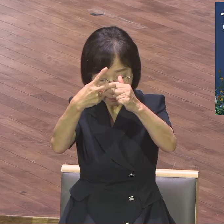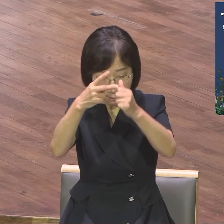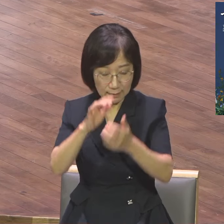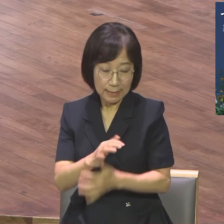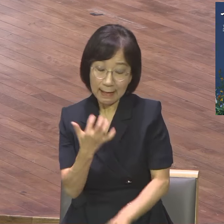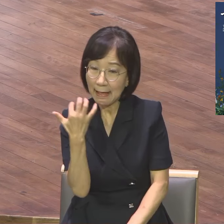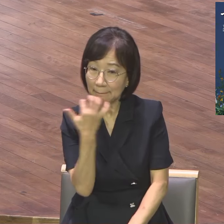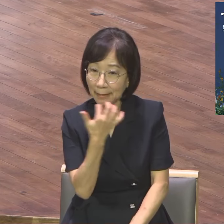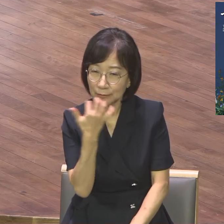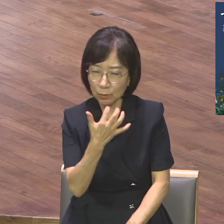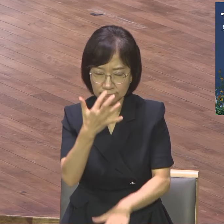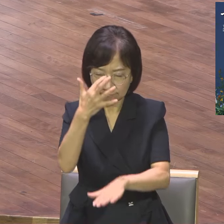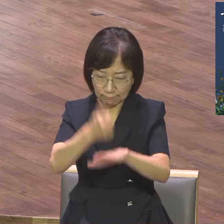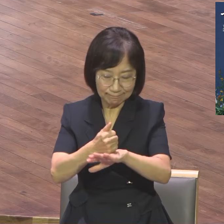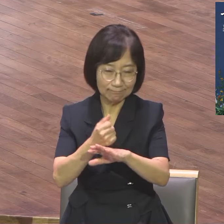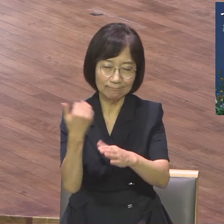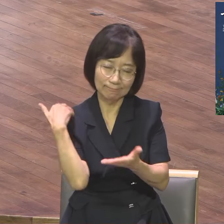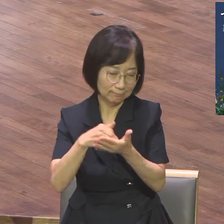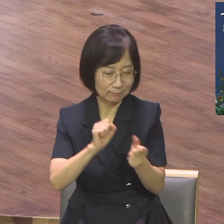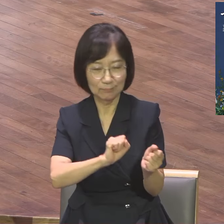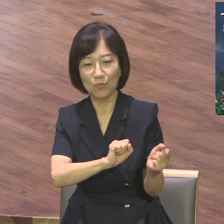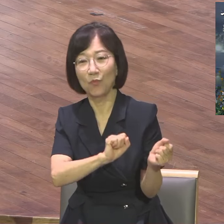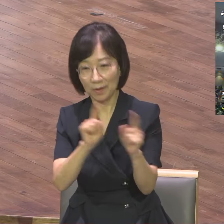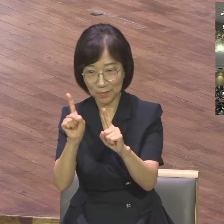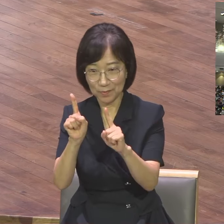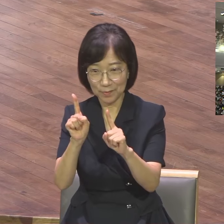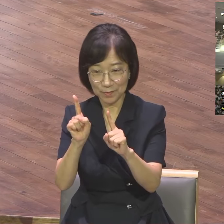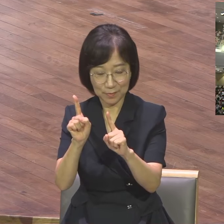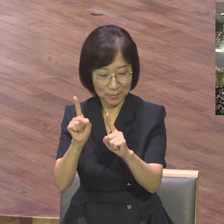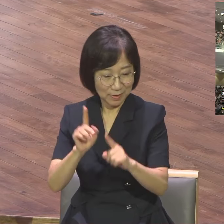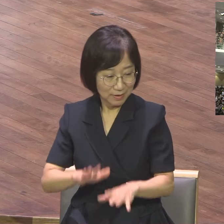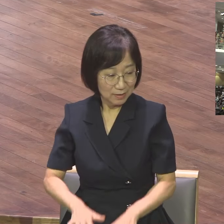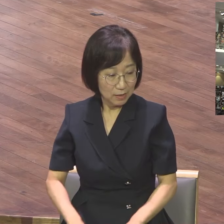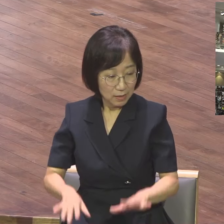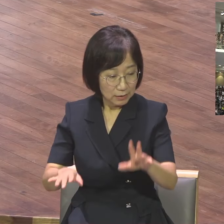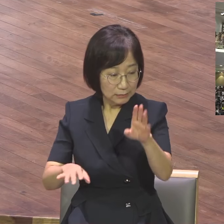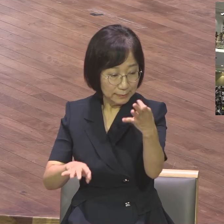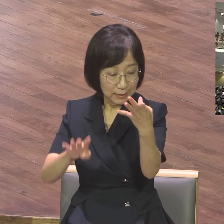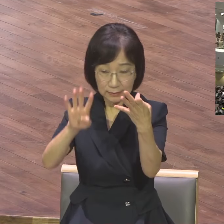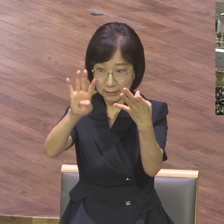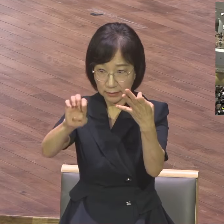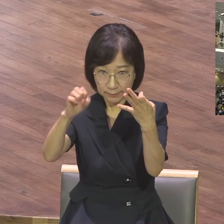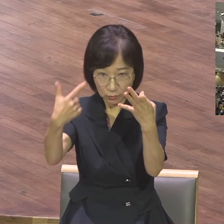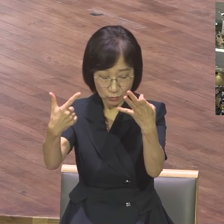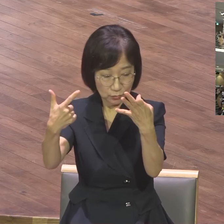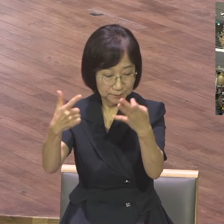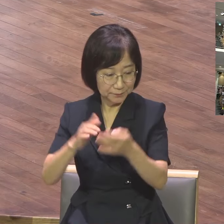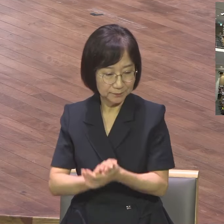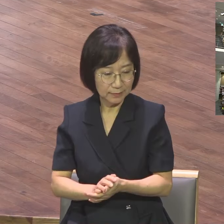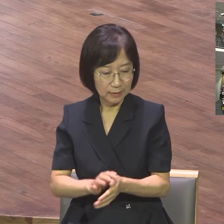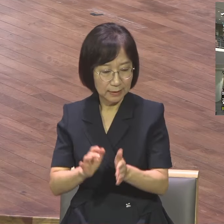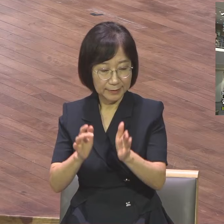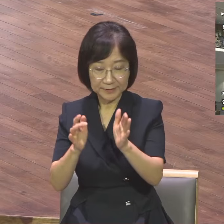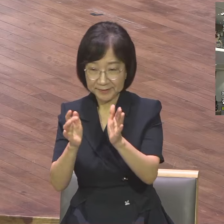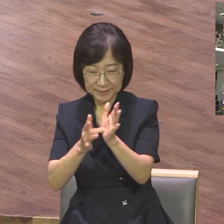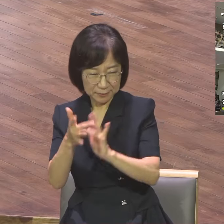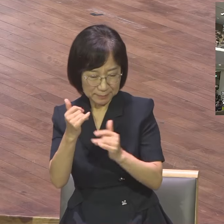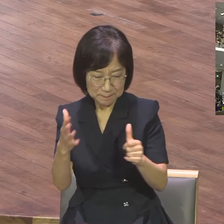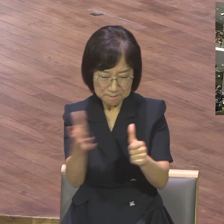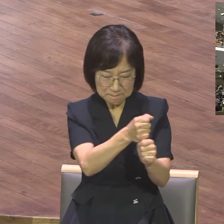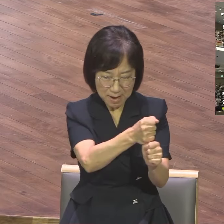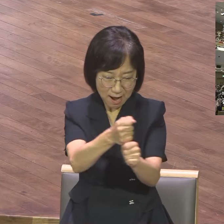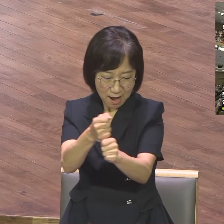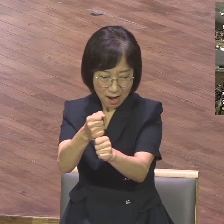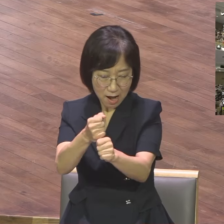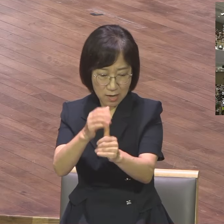간 베드로입니다. 46절입니다. 그들이 예수께 손을 대어 잡건을 곁에 서